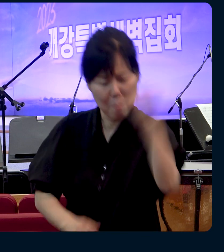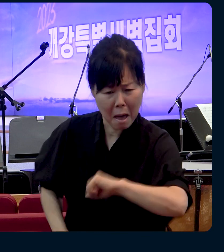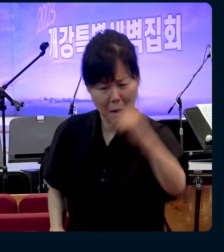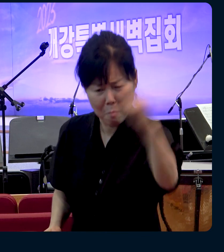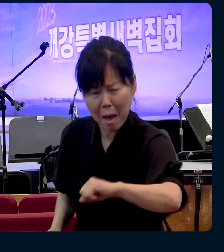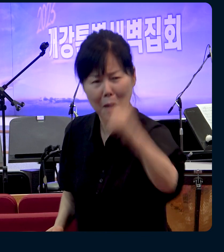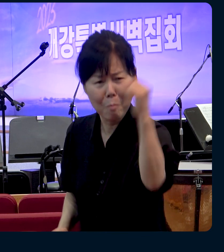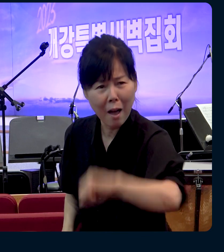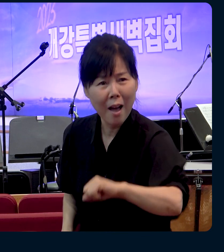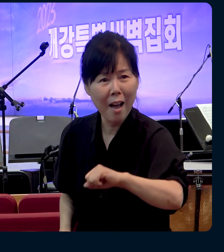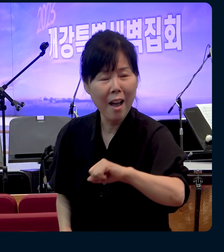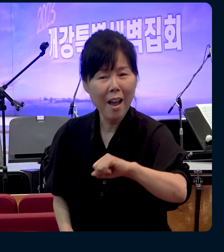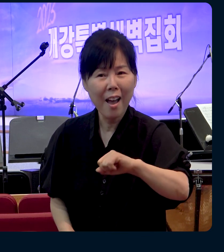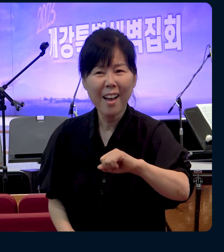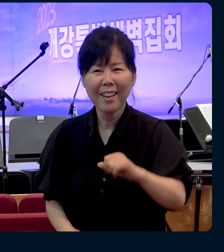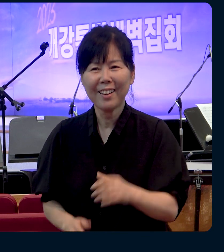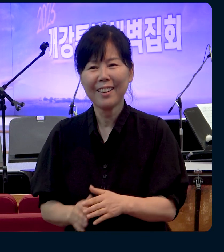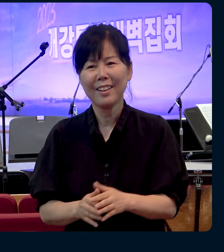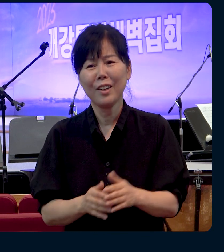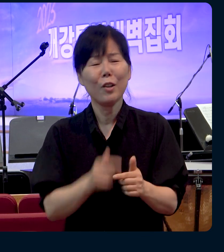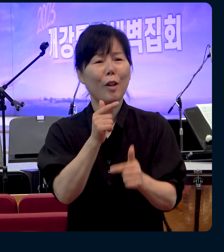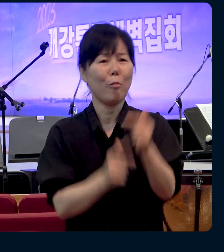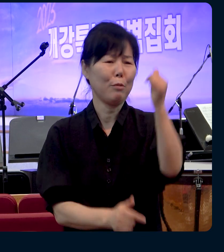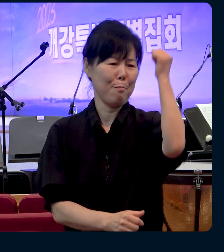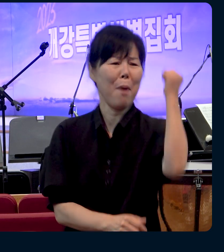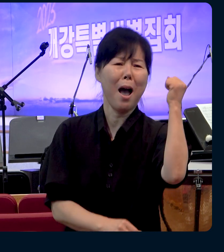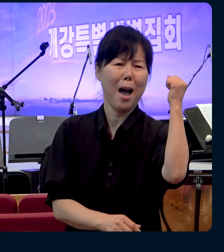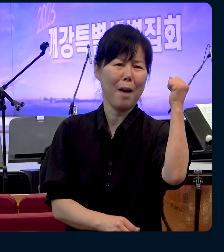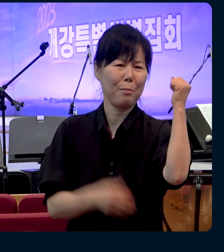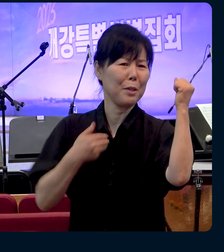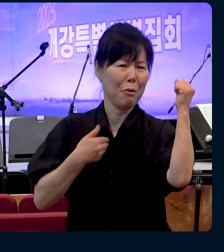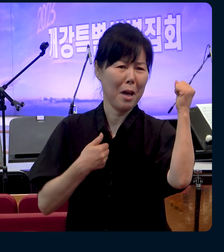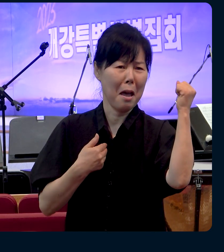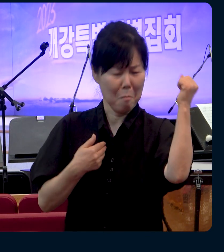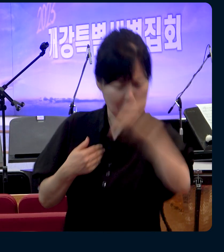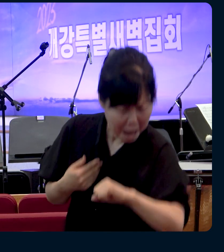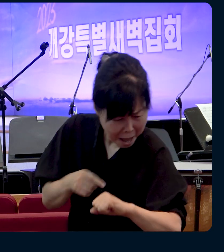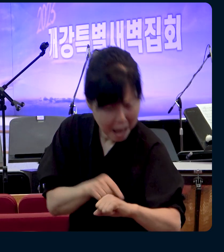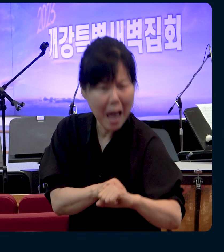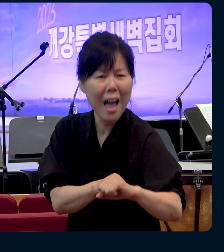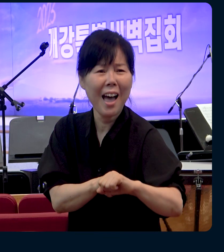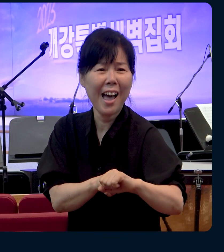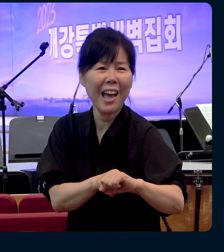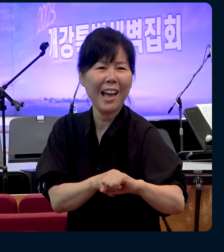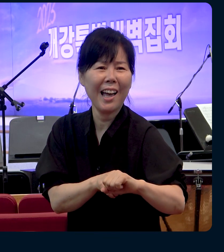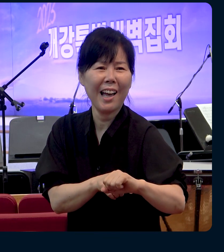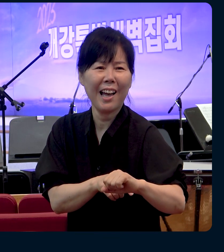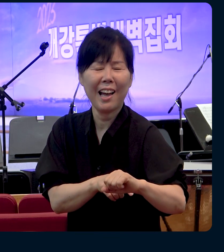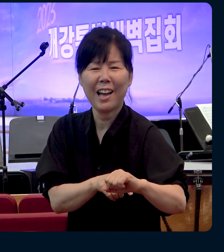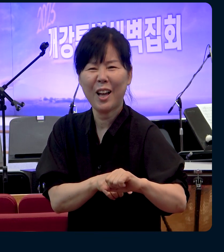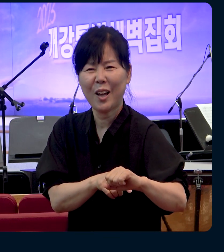거예요. 나무는 서 있어야지 자빠져 있으면 안 됩니다. 진짜 보기 흉해요.